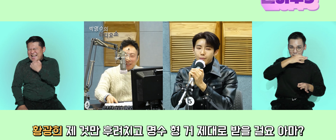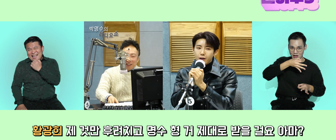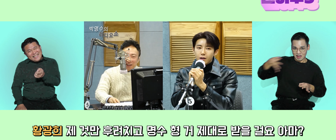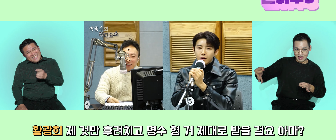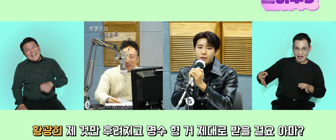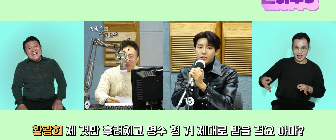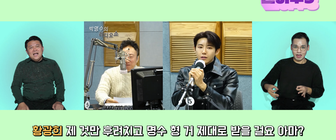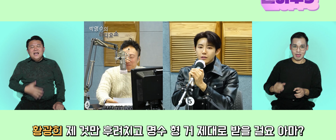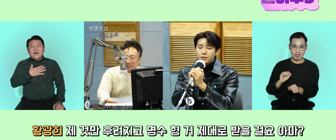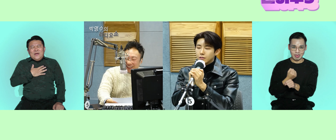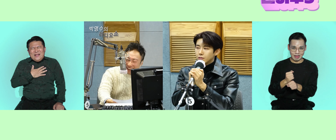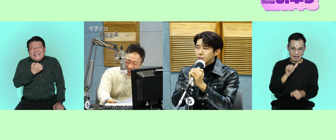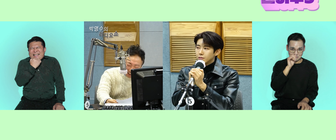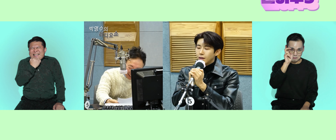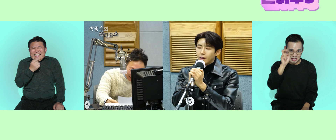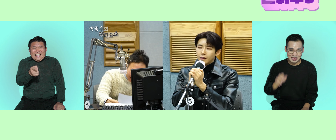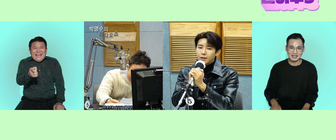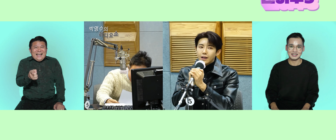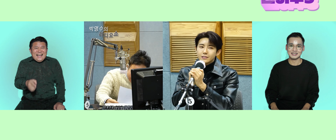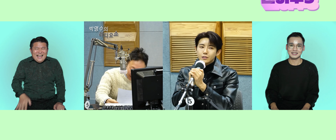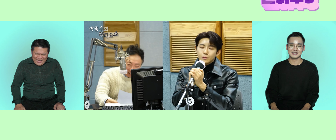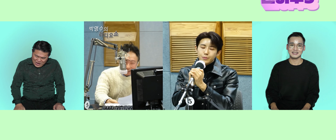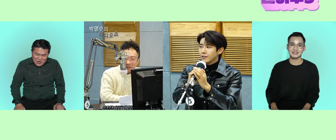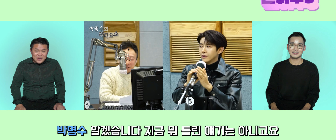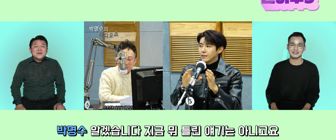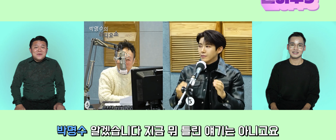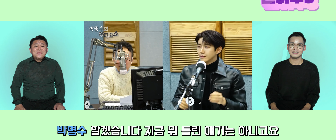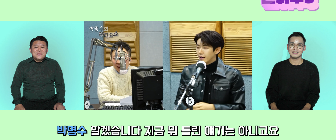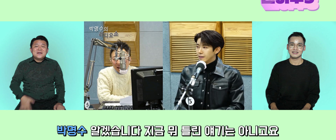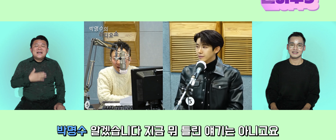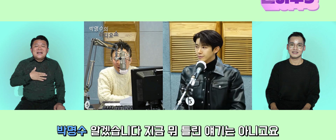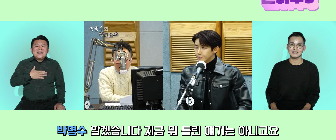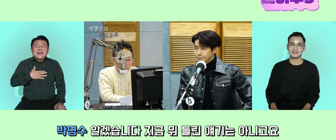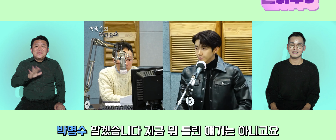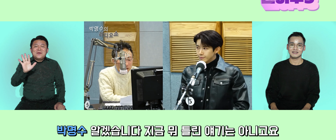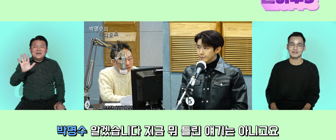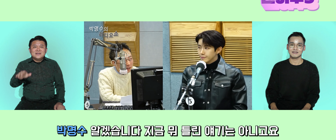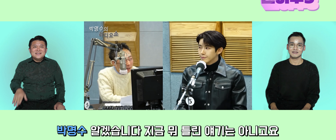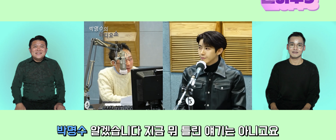제대로 봐줄걸요 아마? 예 같이 알겠습니다. 지금